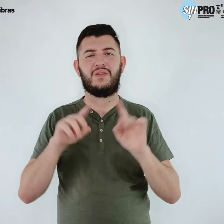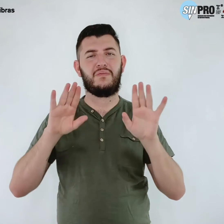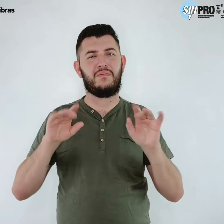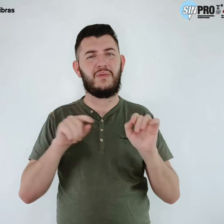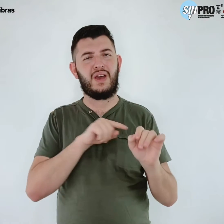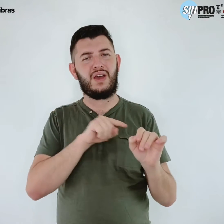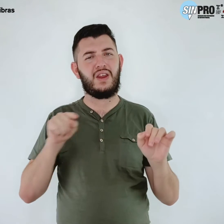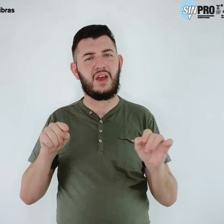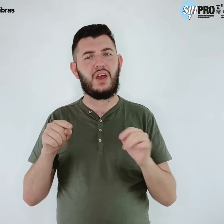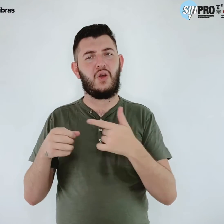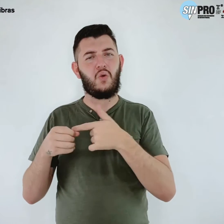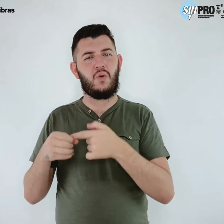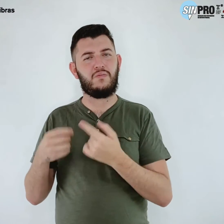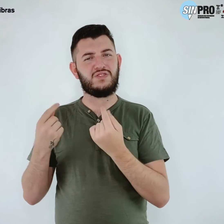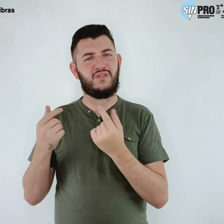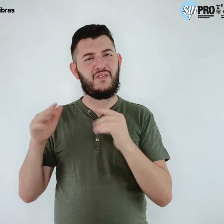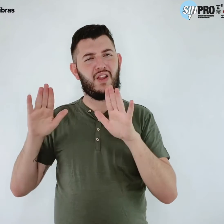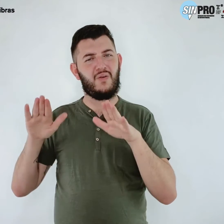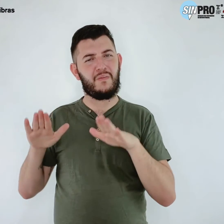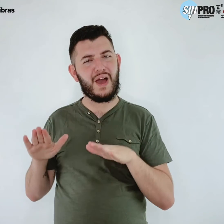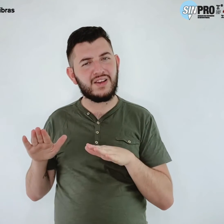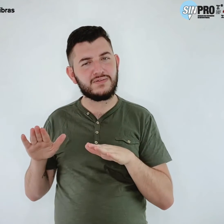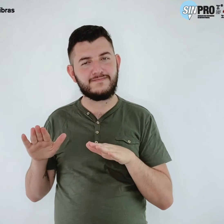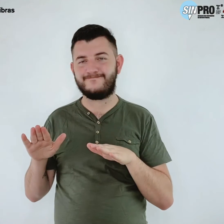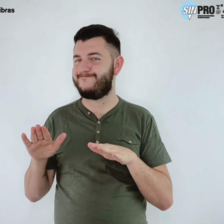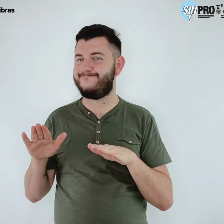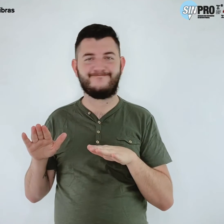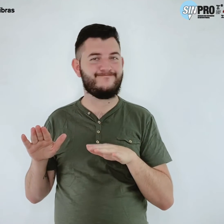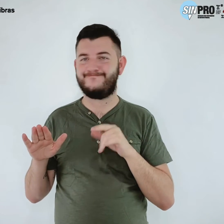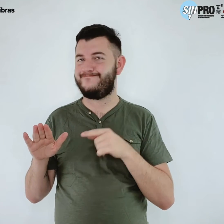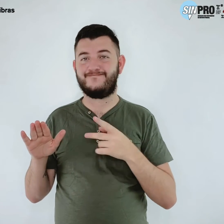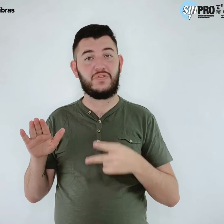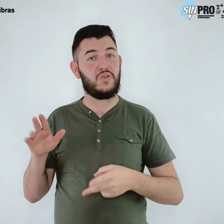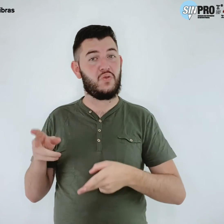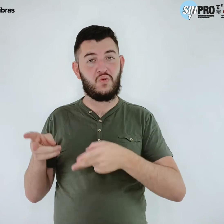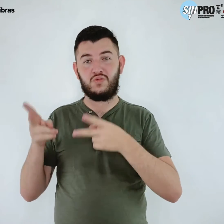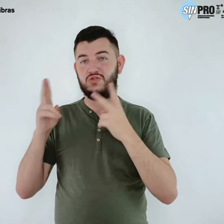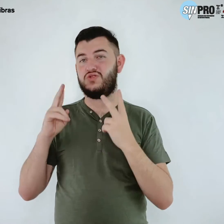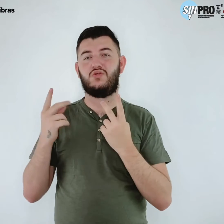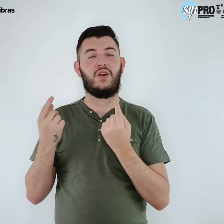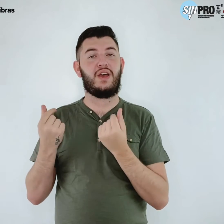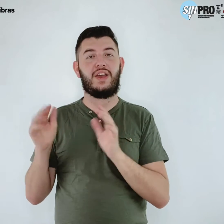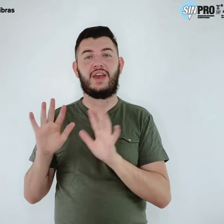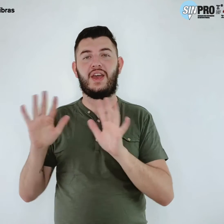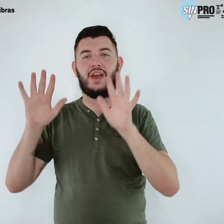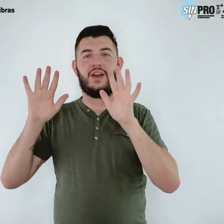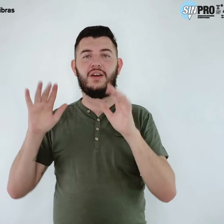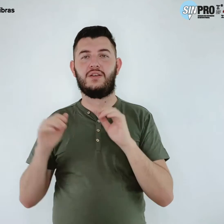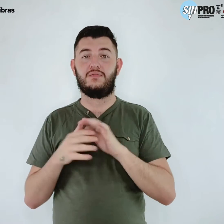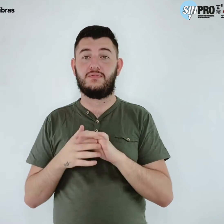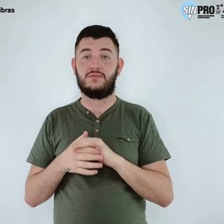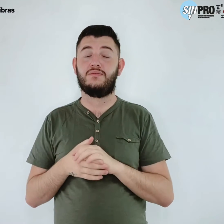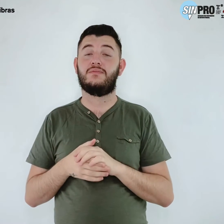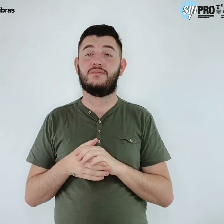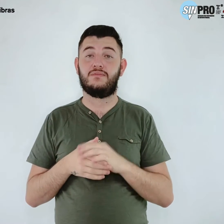dos combustíveis não baixa na mesma proporção e continuam com o preço lá em cima para o